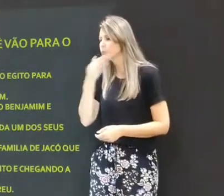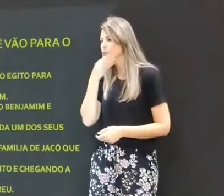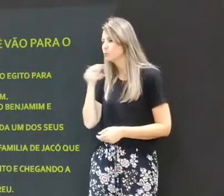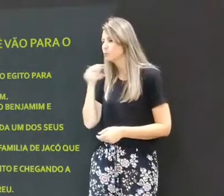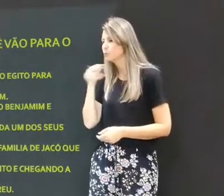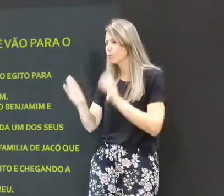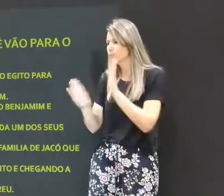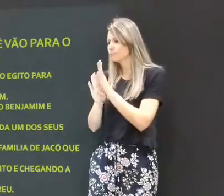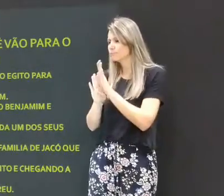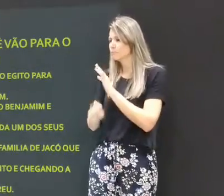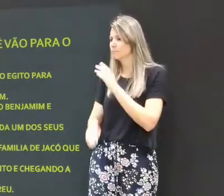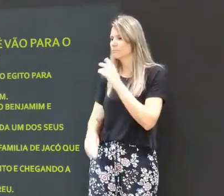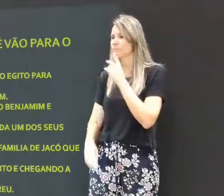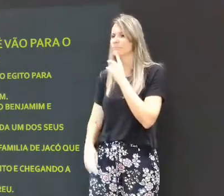José viu o irmão Benjamim,